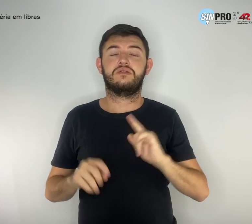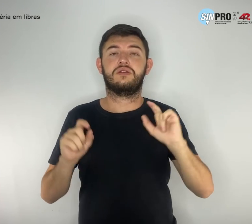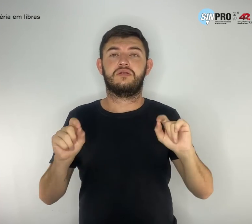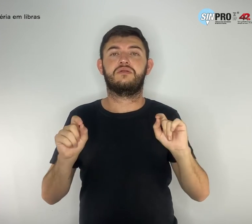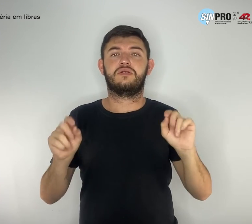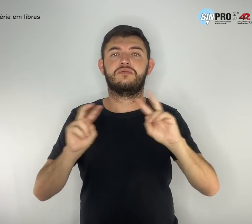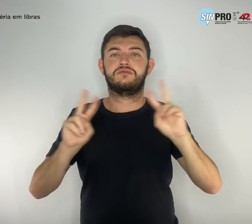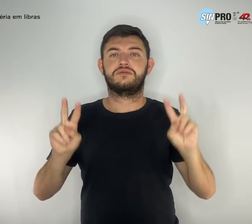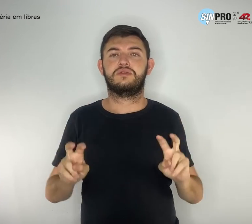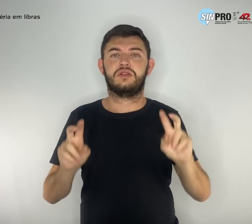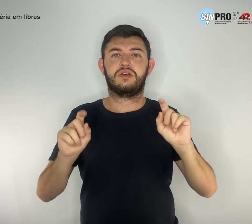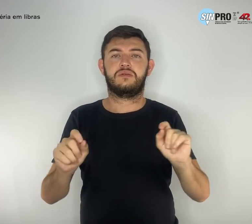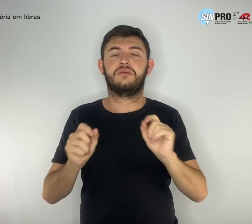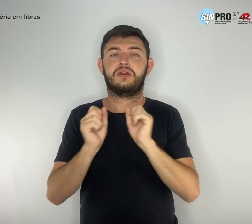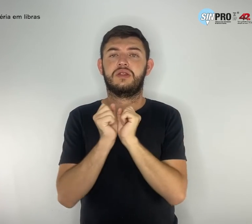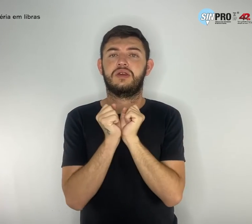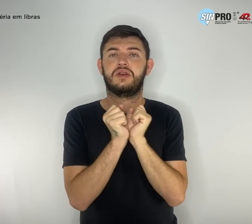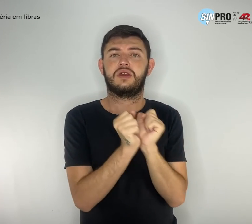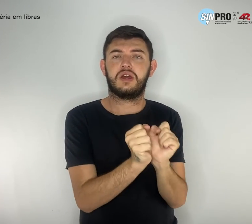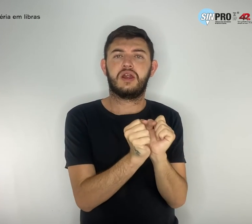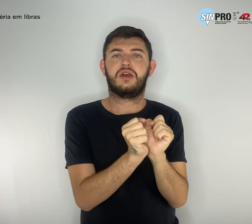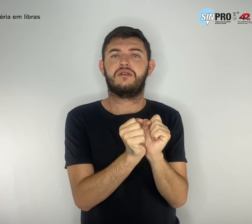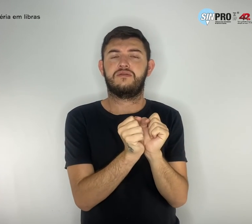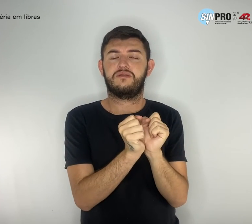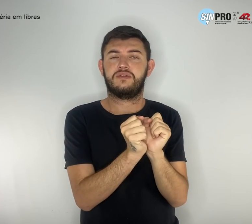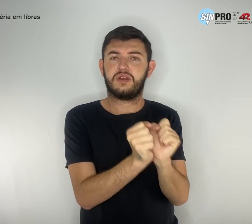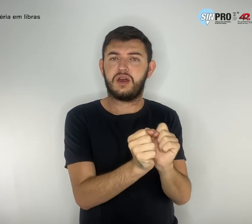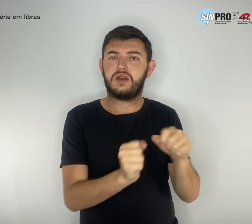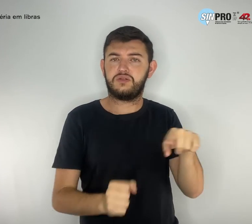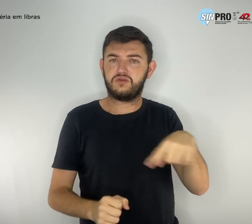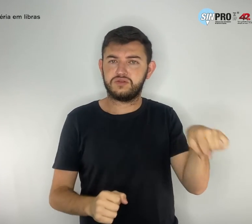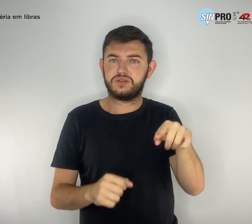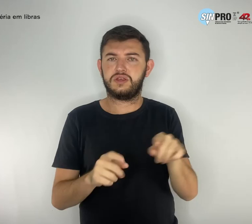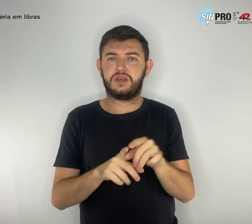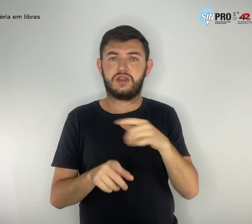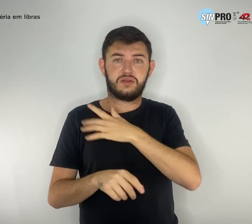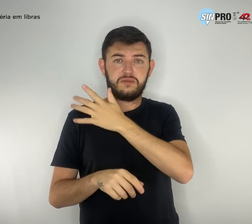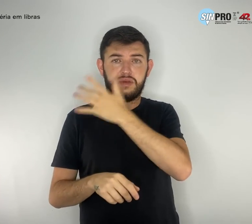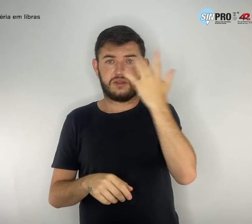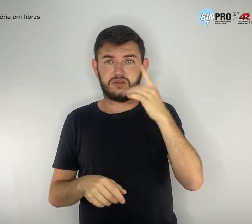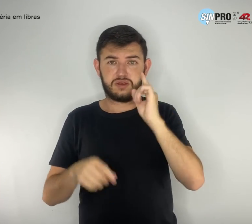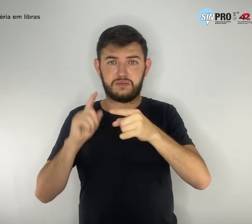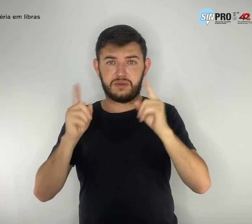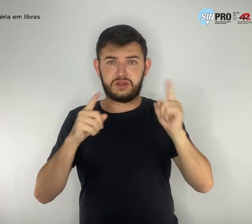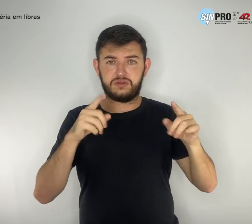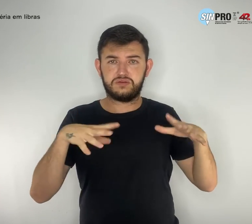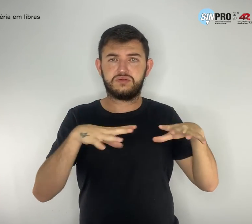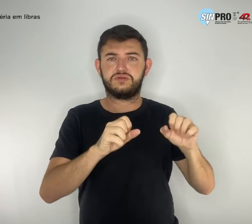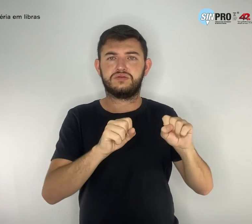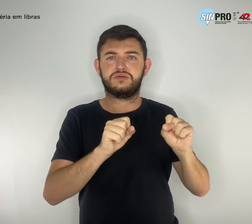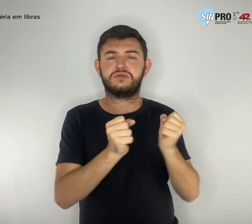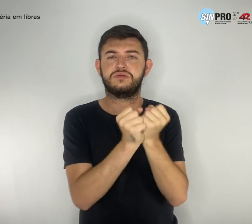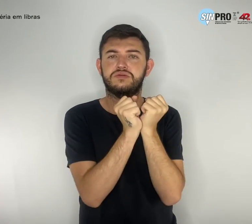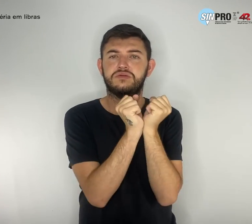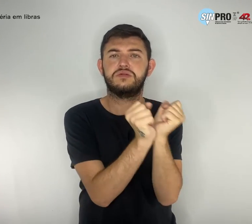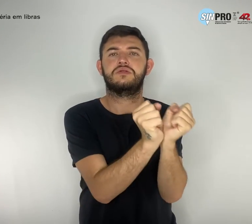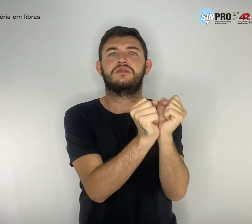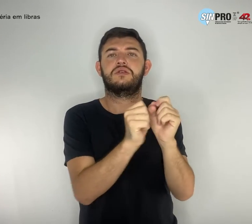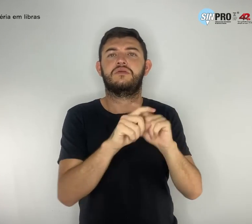escravizados. A sua base civil se deu nas relações de desigualdade, primeiro entre negros e brancos,